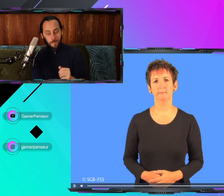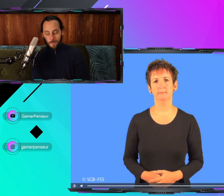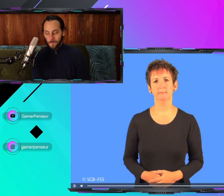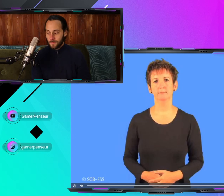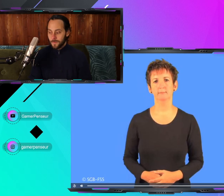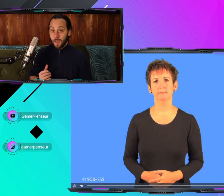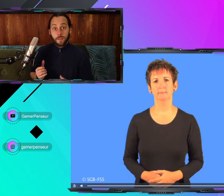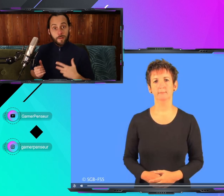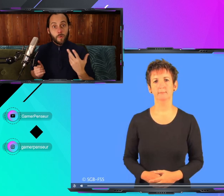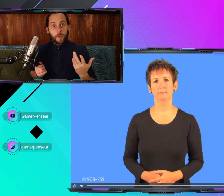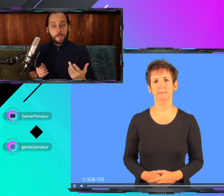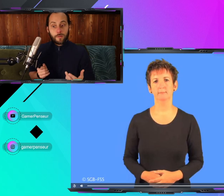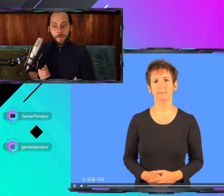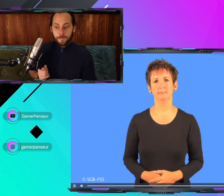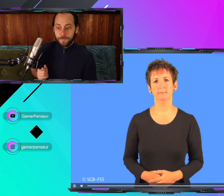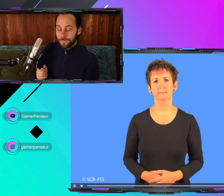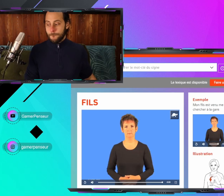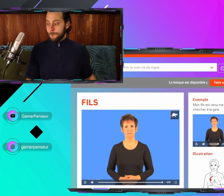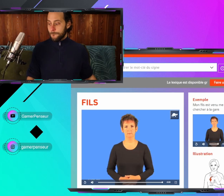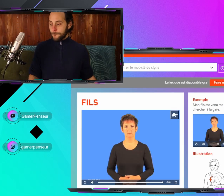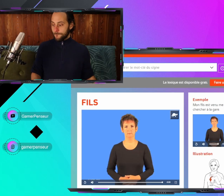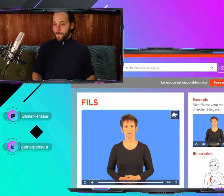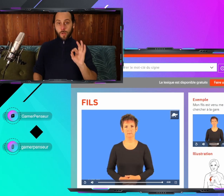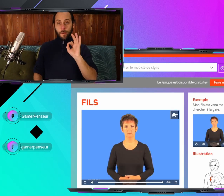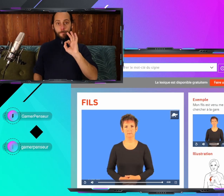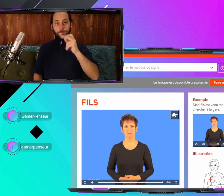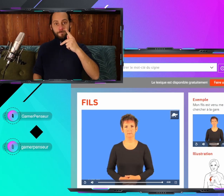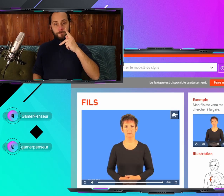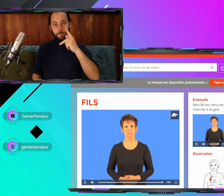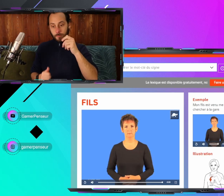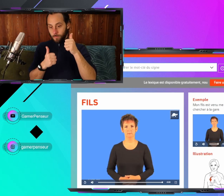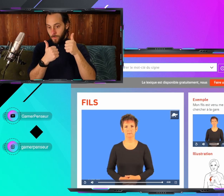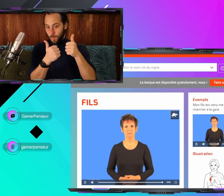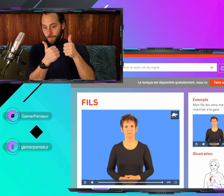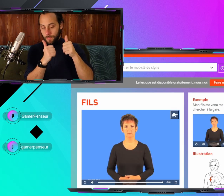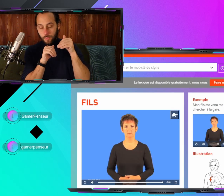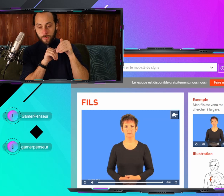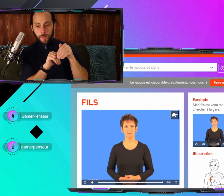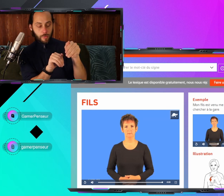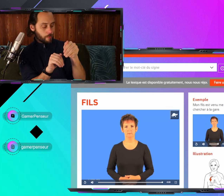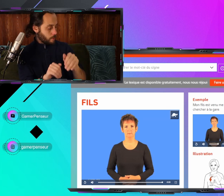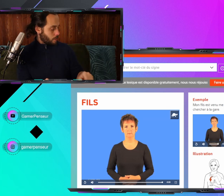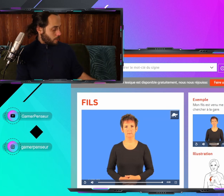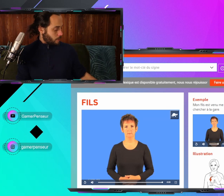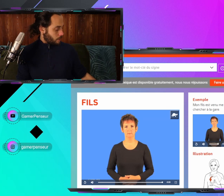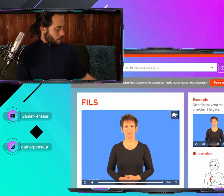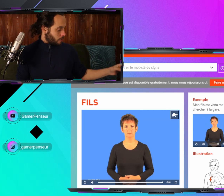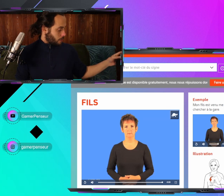particulier. C'est un événement particulier. Ok. Top. On continue.